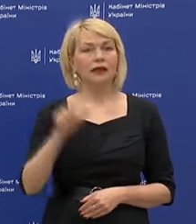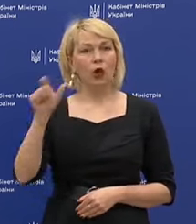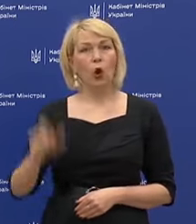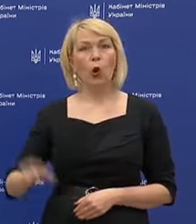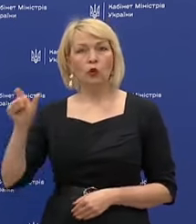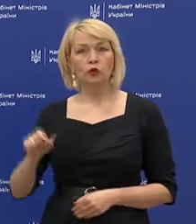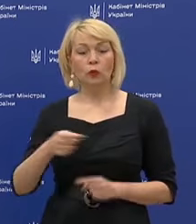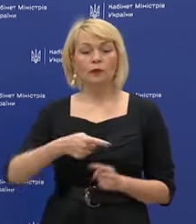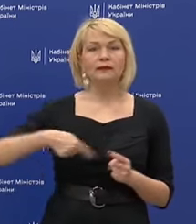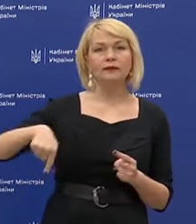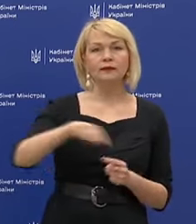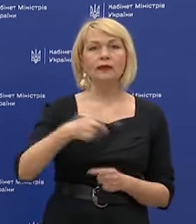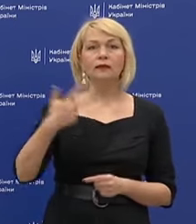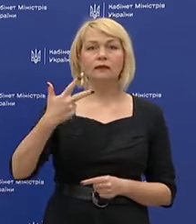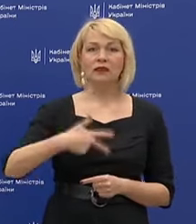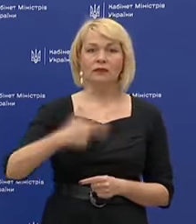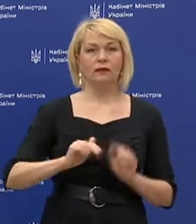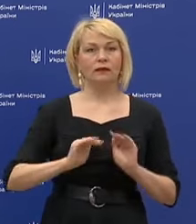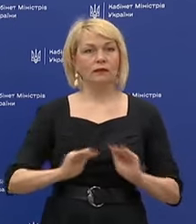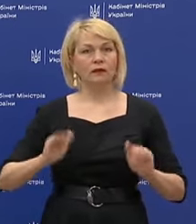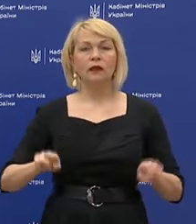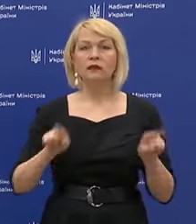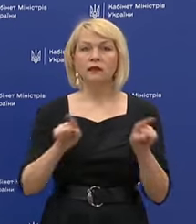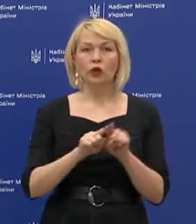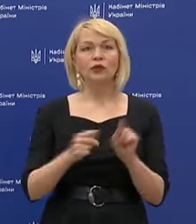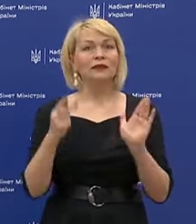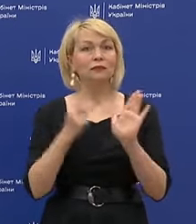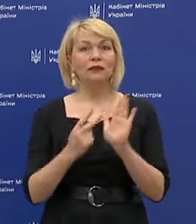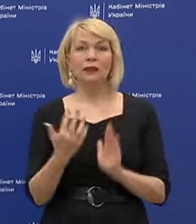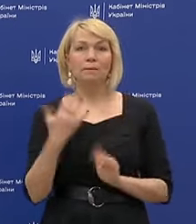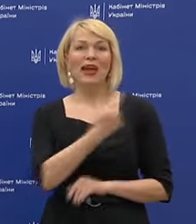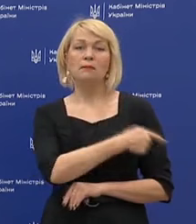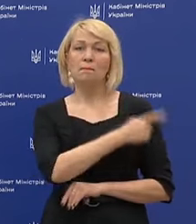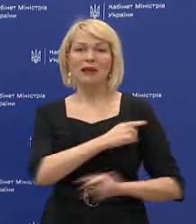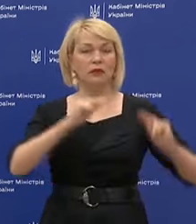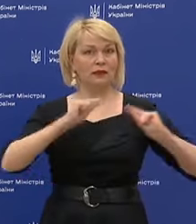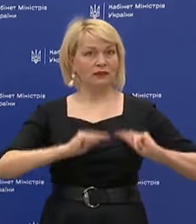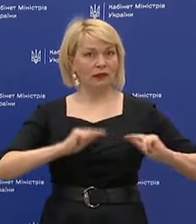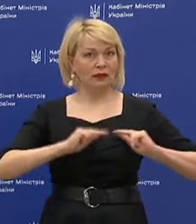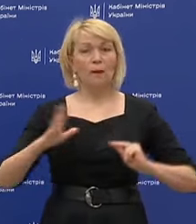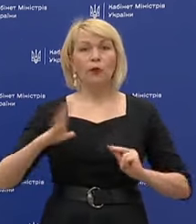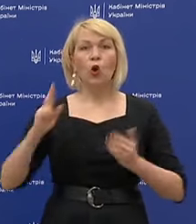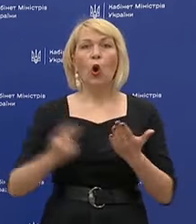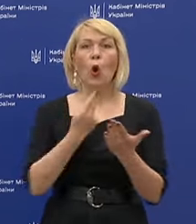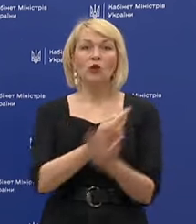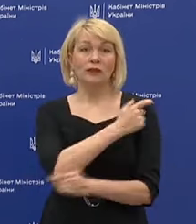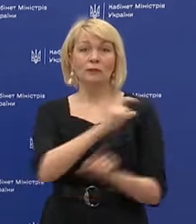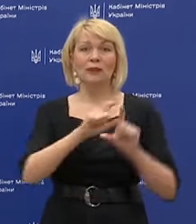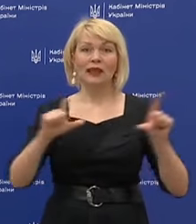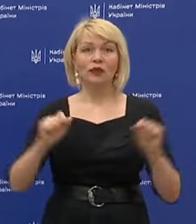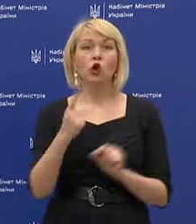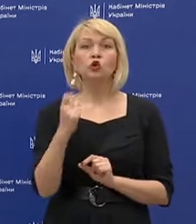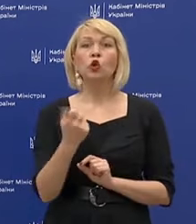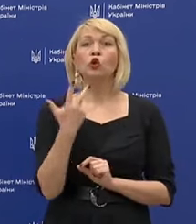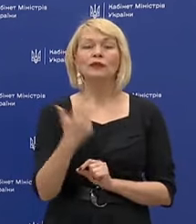особи. З них 30 дітей, а також 75 медпрацівників. Було госпіталізовано 103